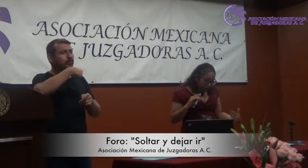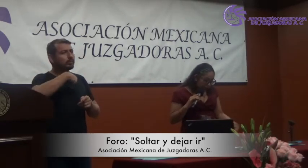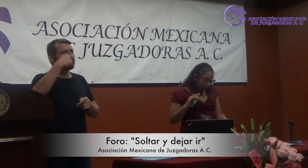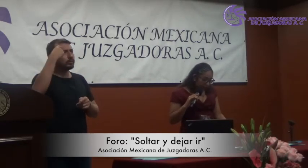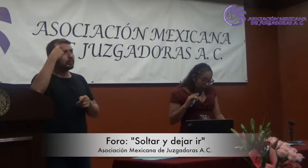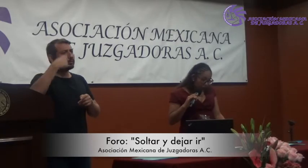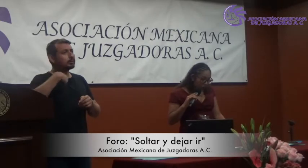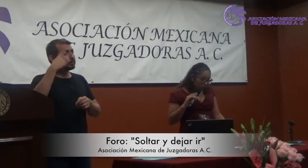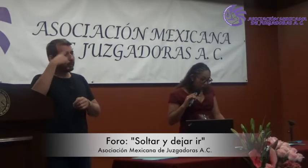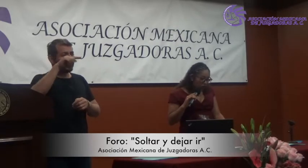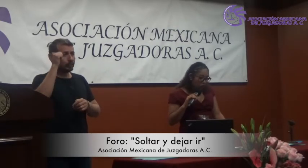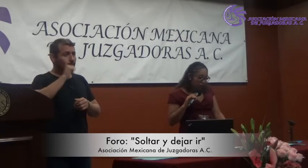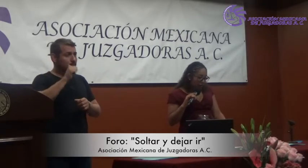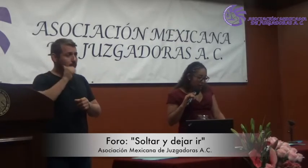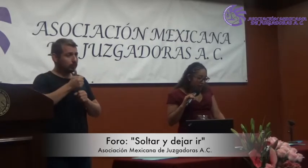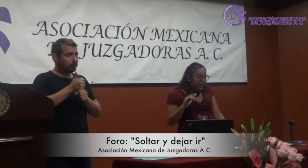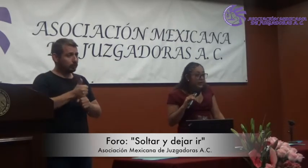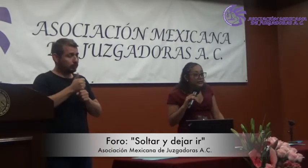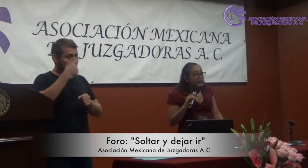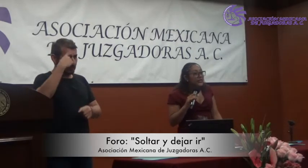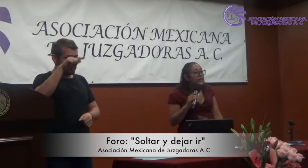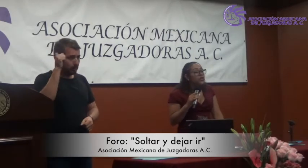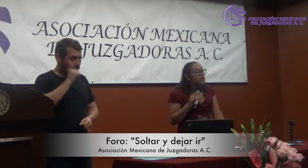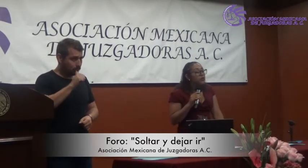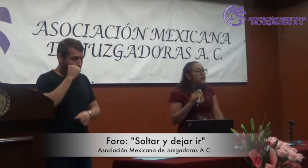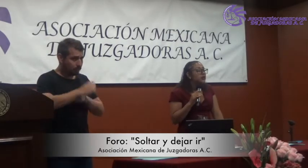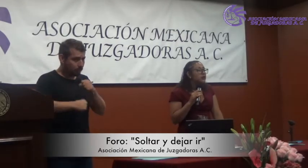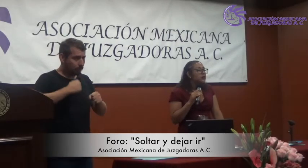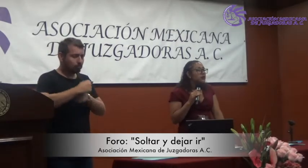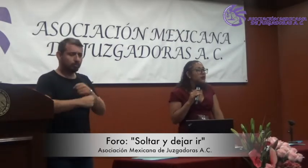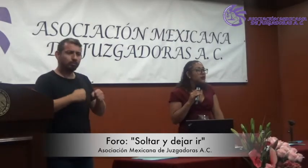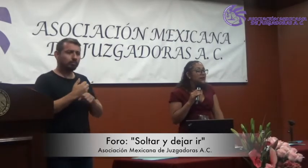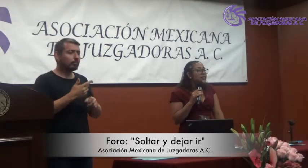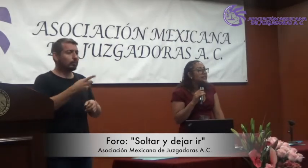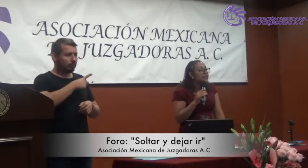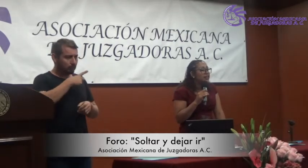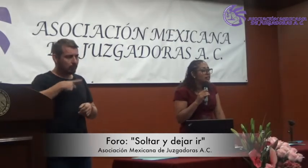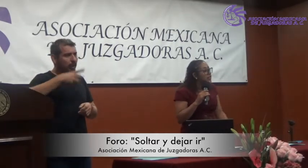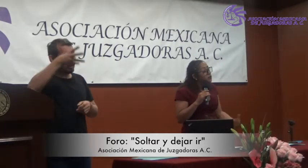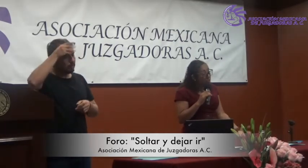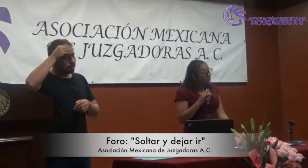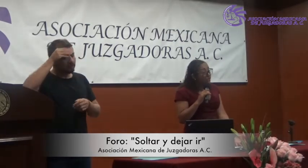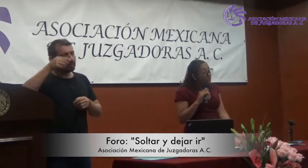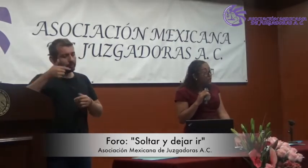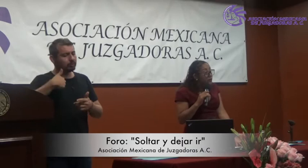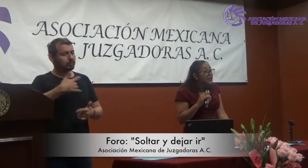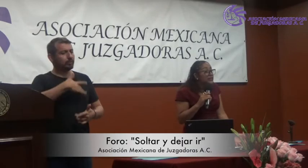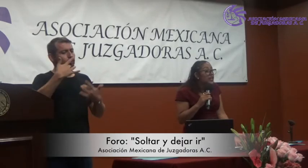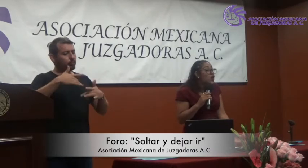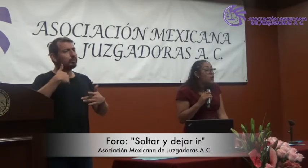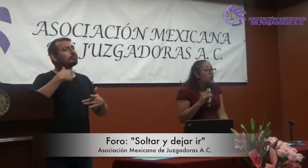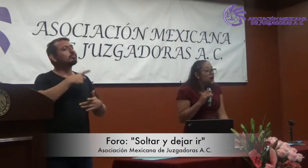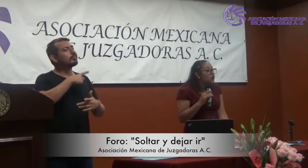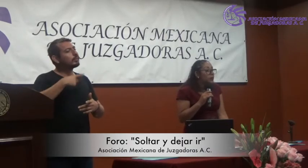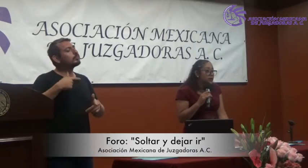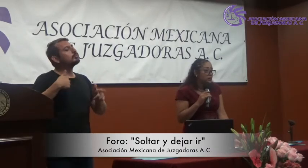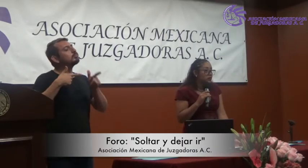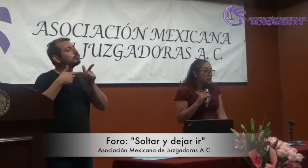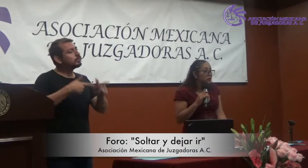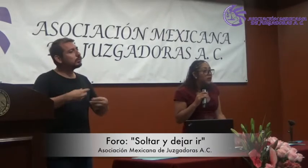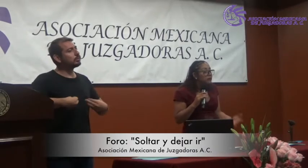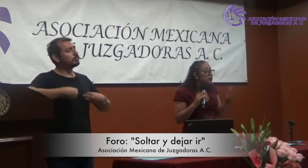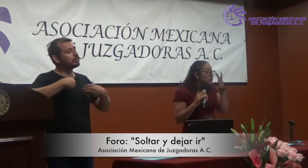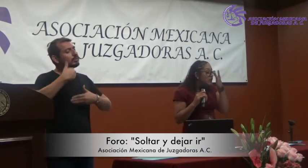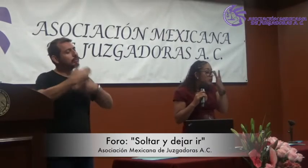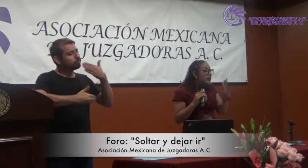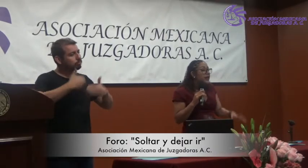este componente que es doloroso, liberarse y poder entender que después de eso la vida sigue como algo bello,